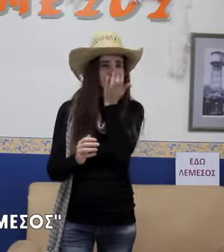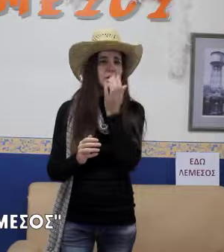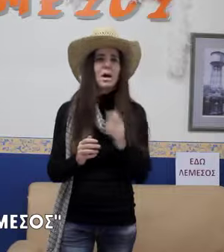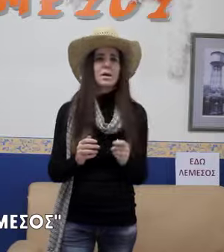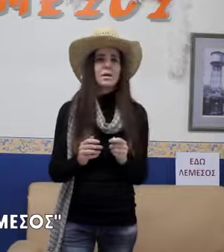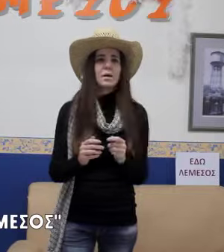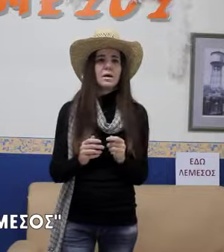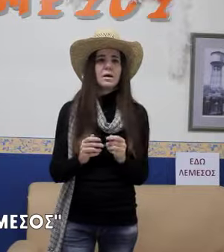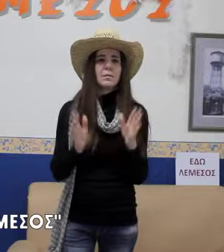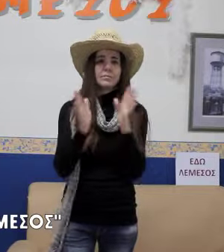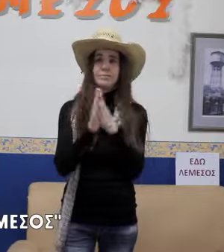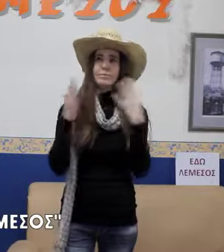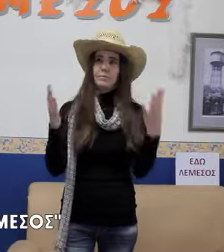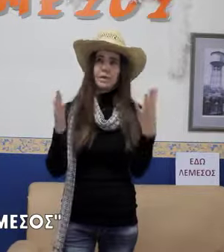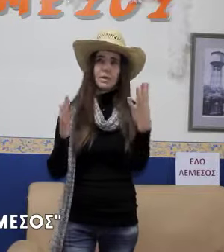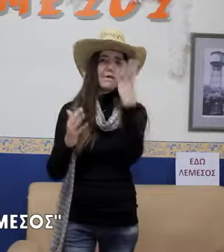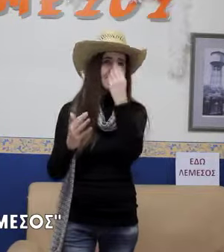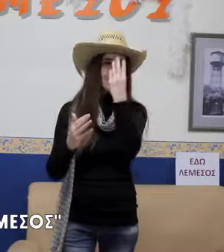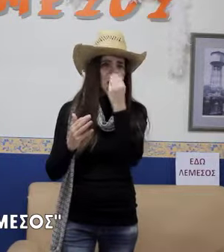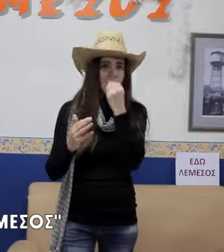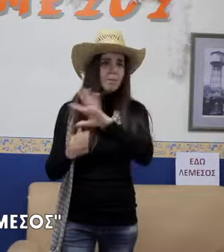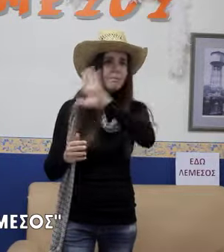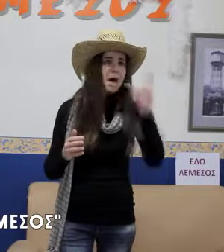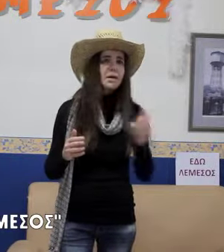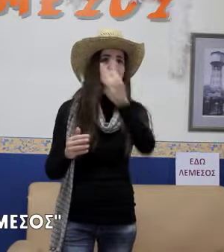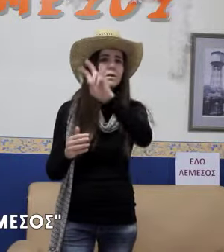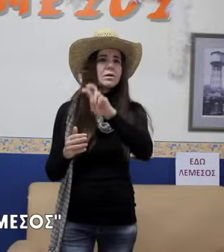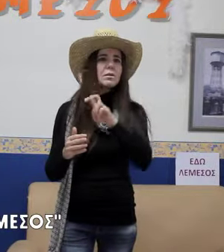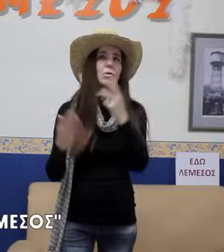από τις 19 Φεβρουαρίου μέχρι 8 Μαρτίου.